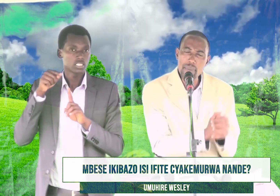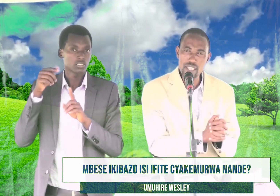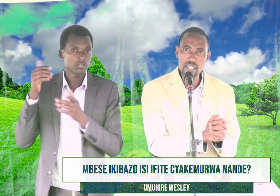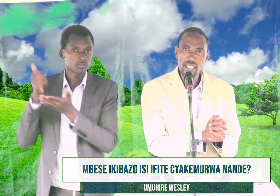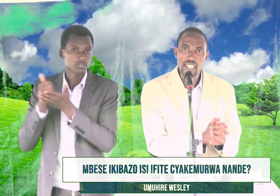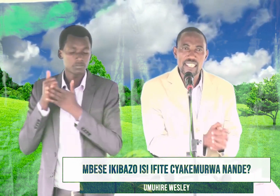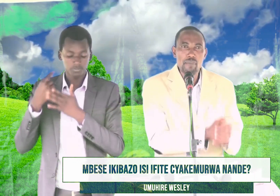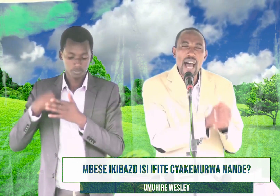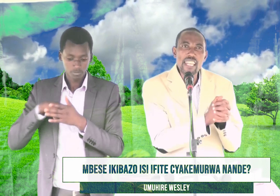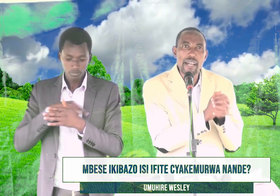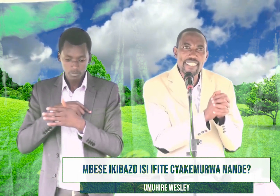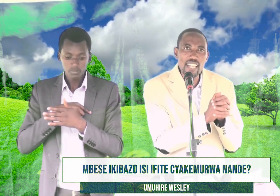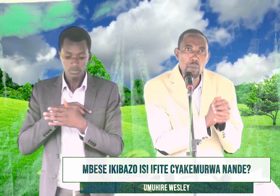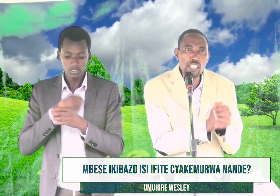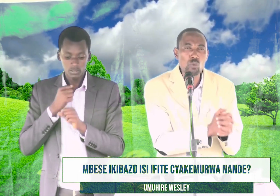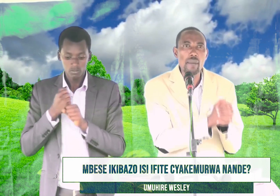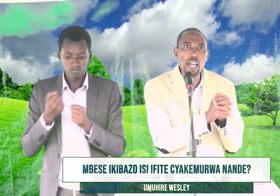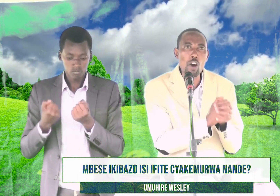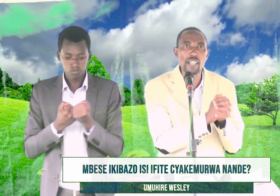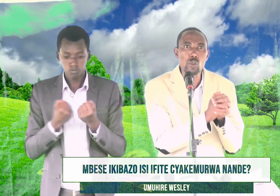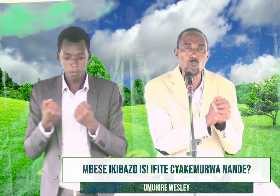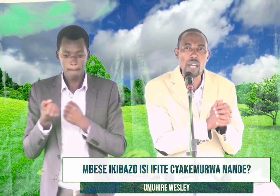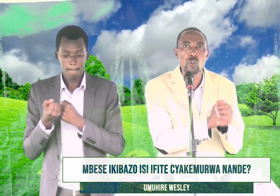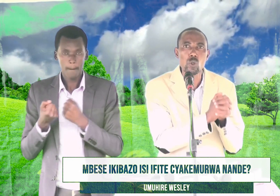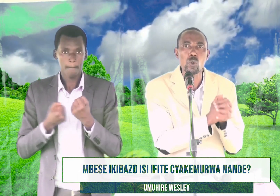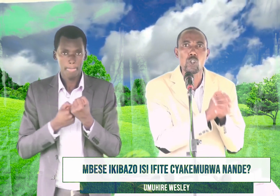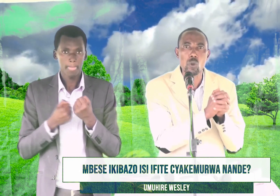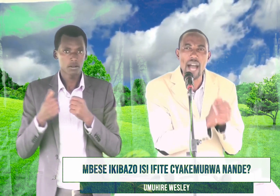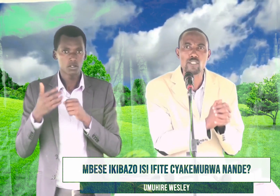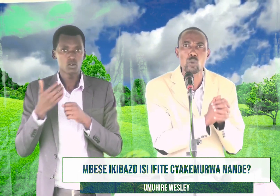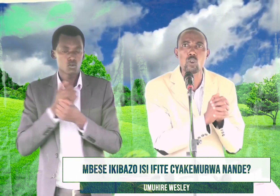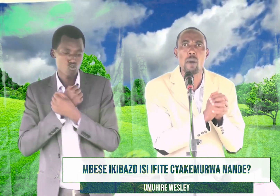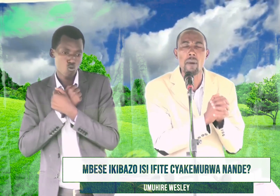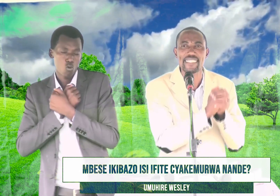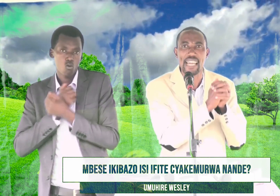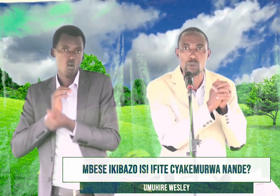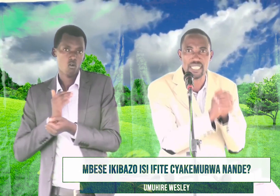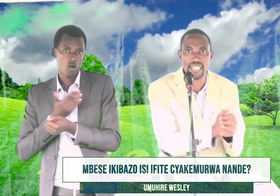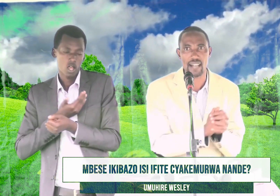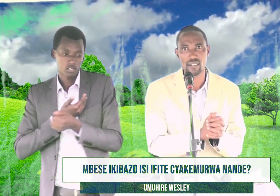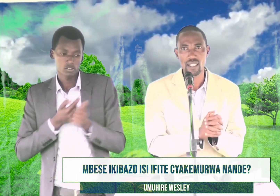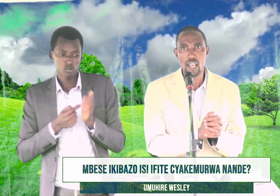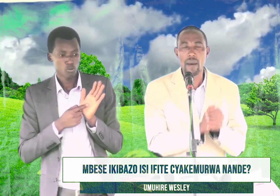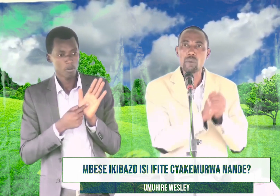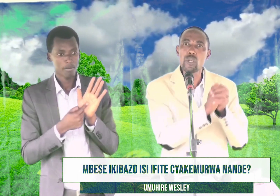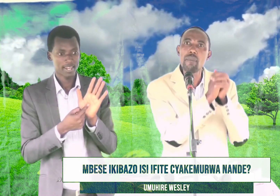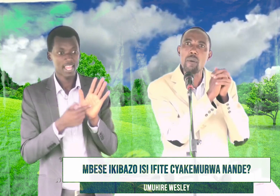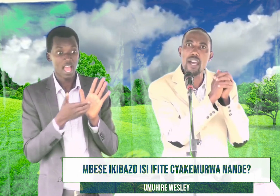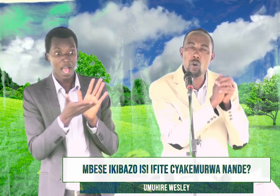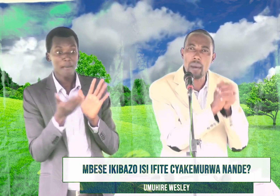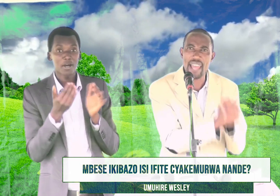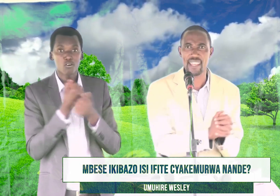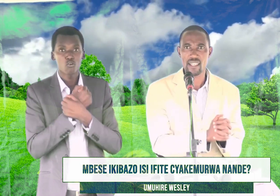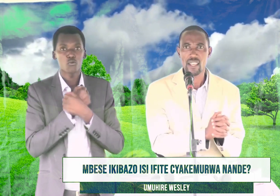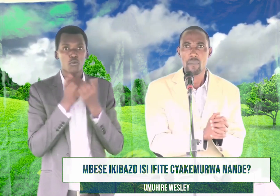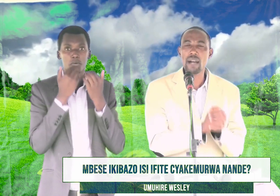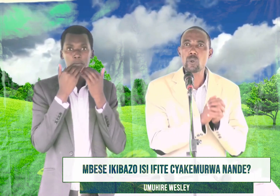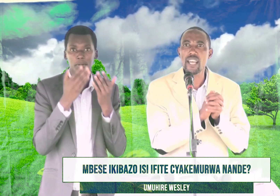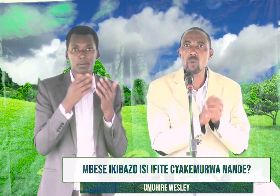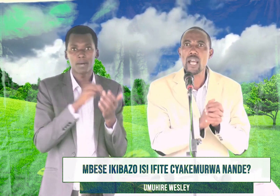Abantu babi Imana ibashyira muri twebwe ngo bashyushwe n'urukundo rwacu kuko bo batarugira. Bakwime wehe